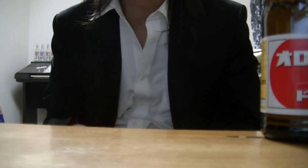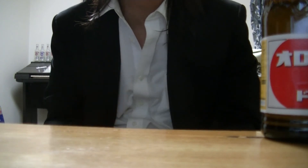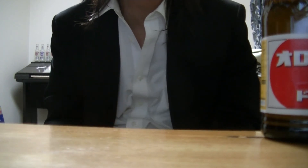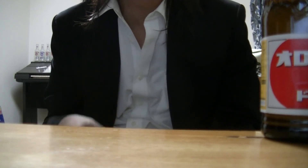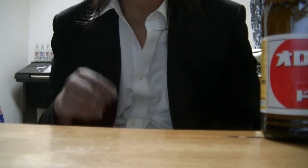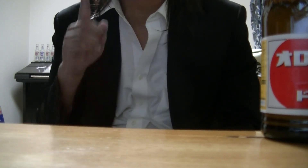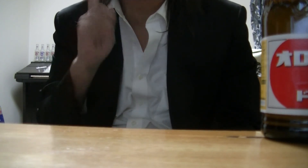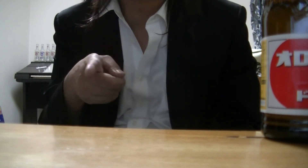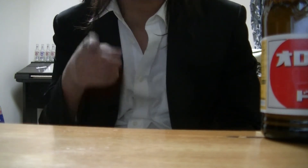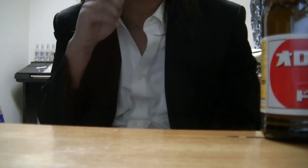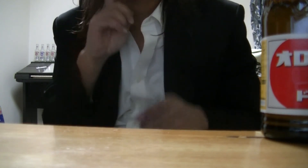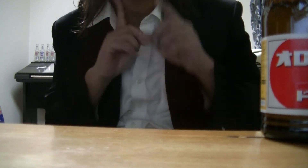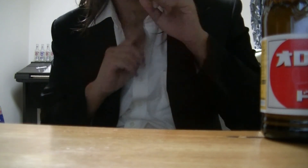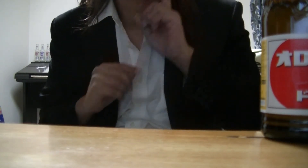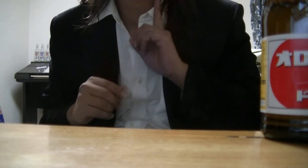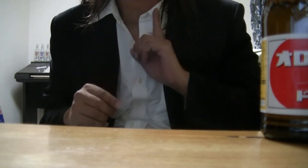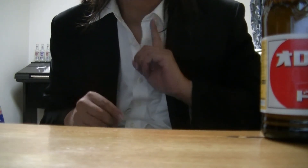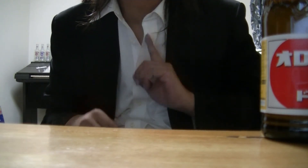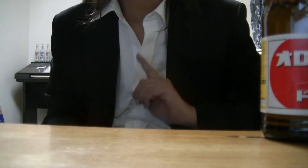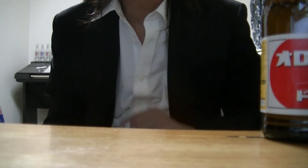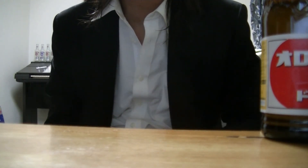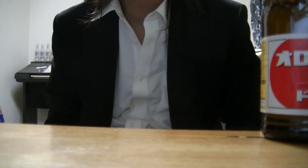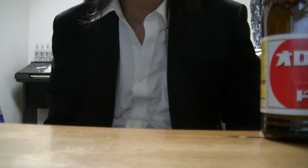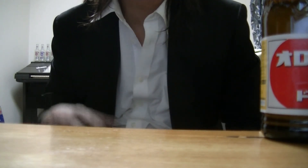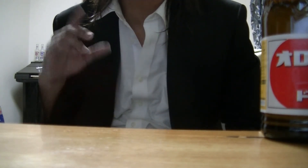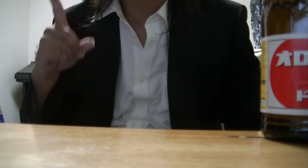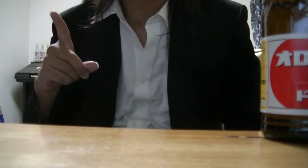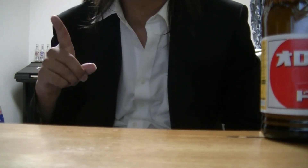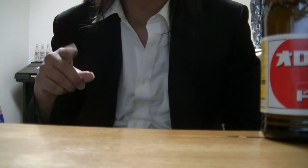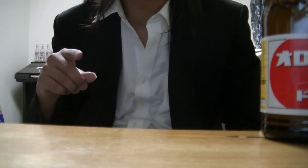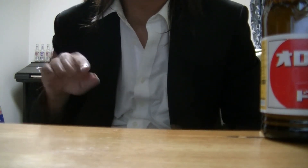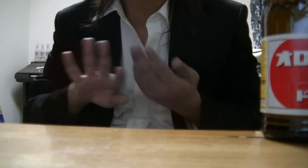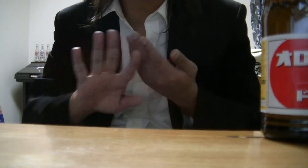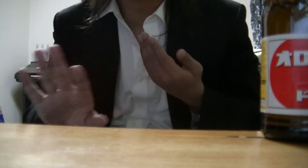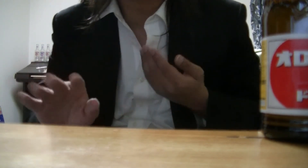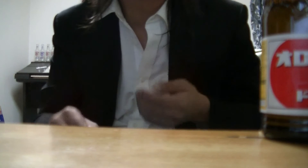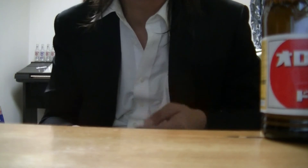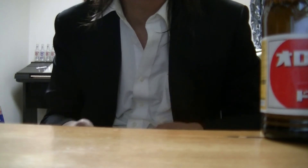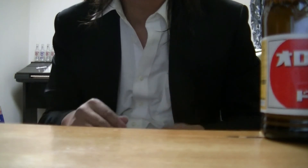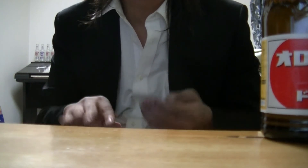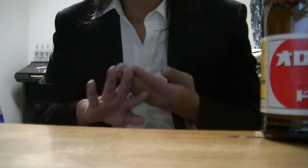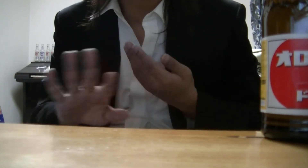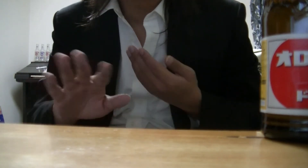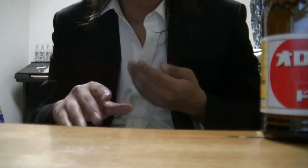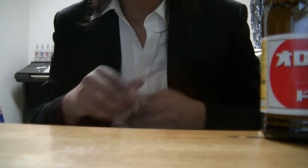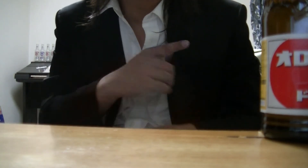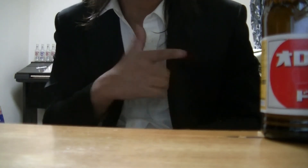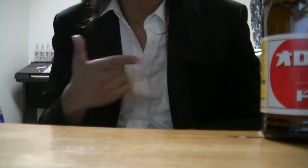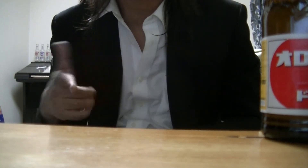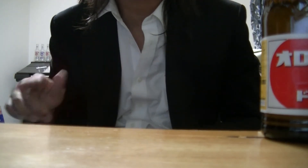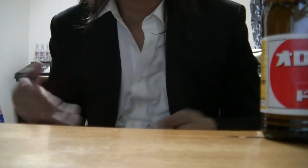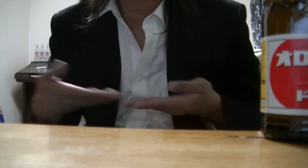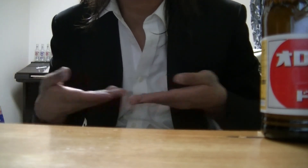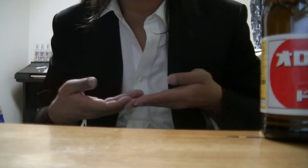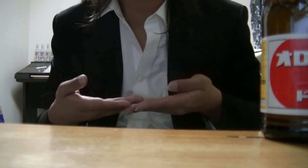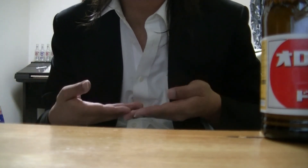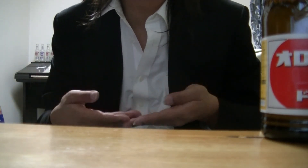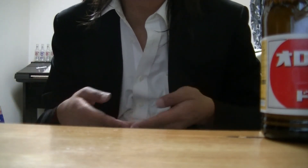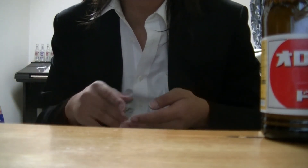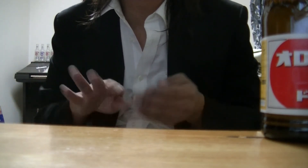た、ディズニーランドのことじゃなくて他の業態のことを書いてる本なんですよ、香取さんが、うん、他の店が泣い